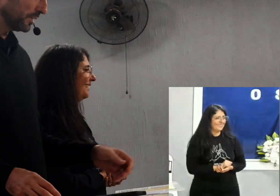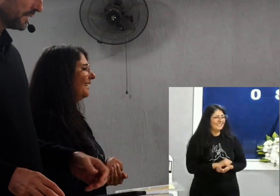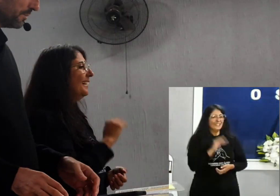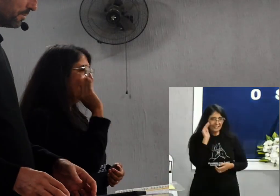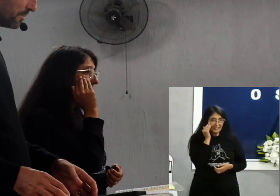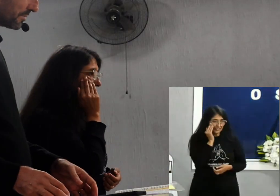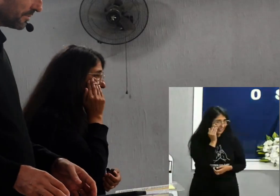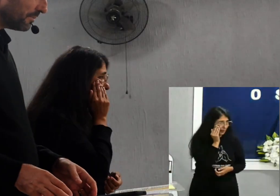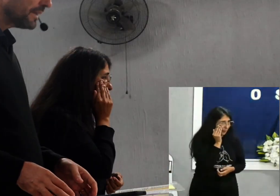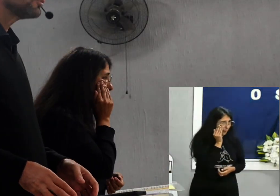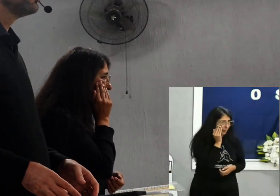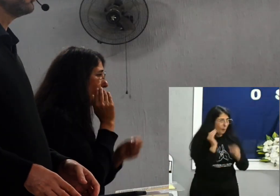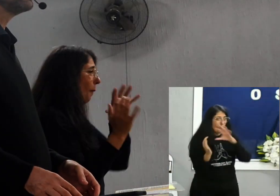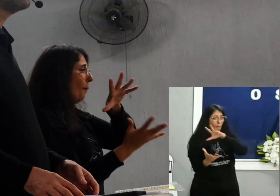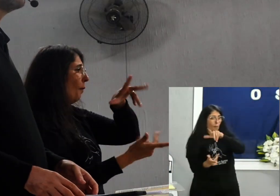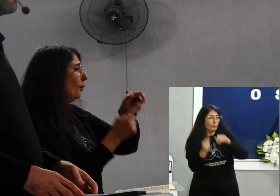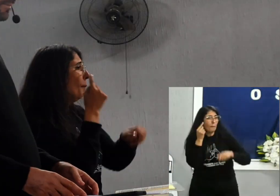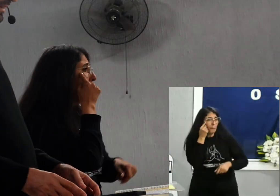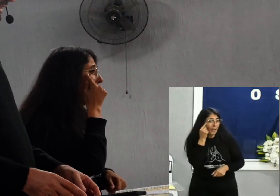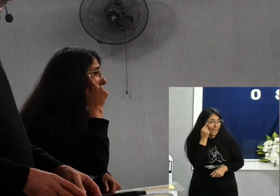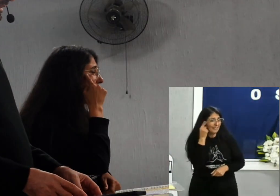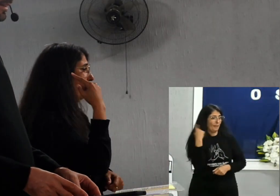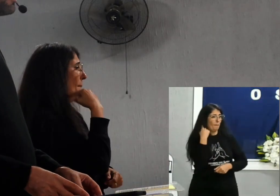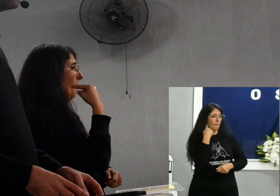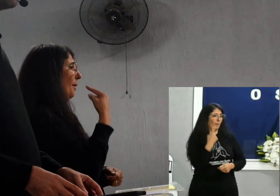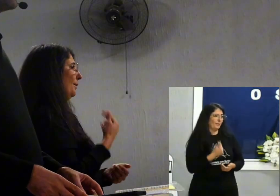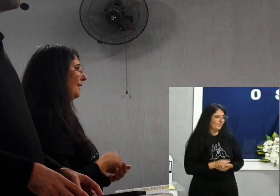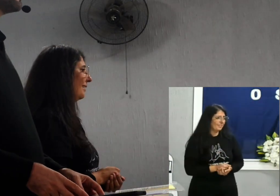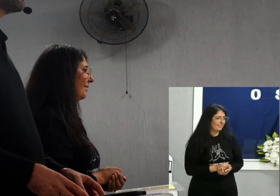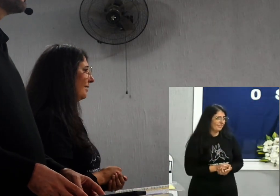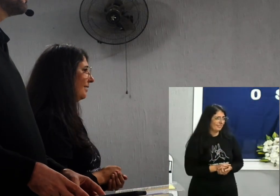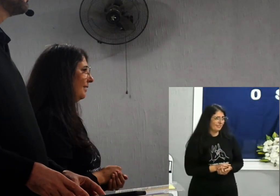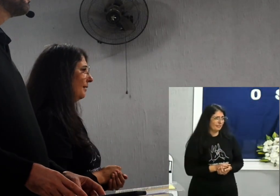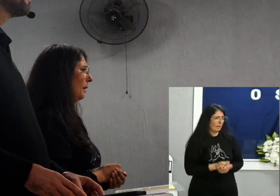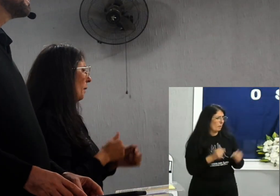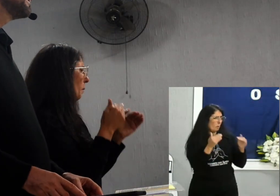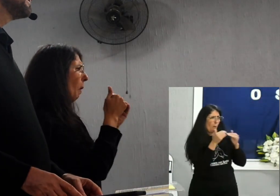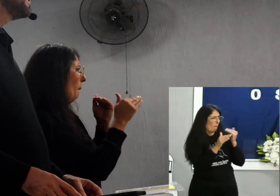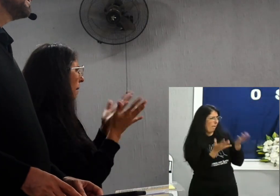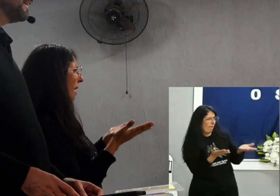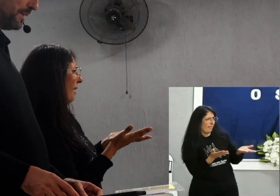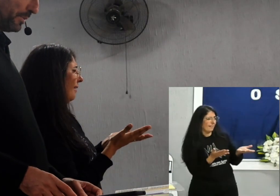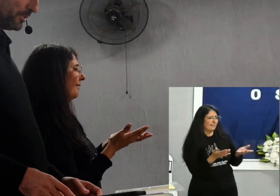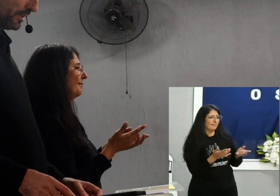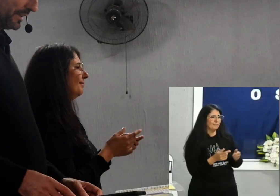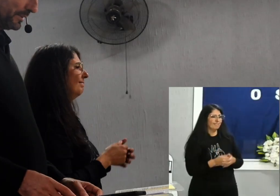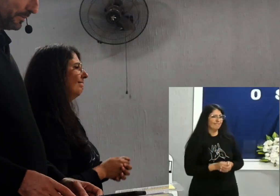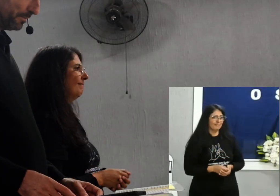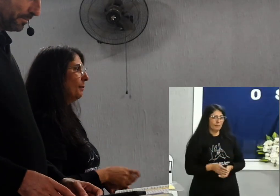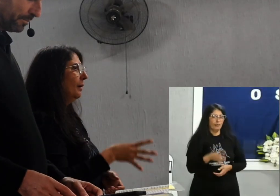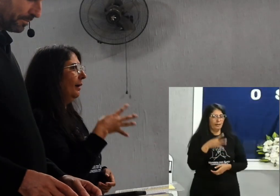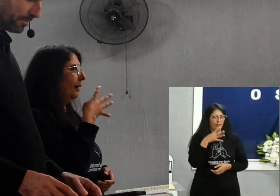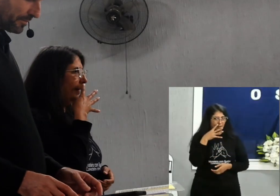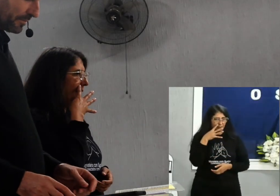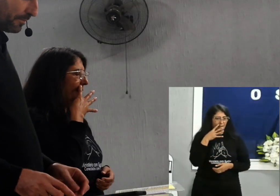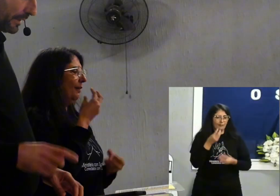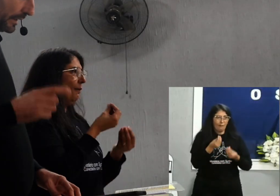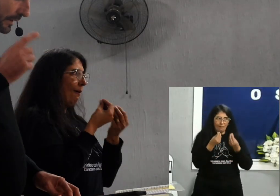a força do homem. Impressionante o texto, não? Impressionante.